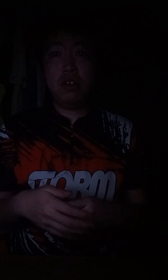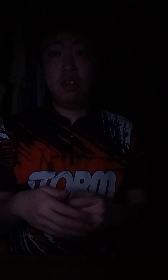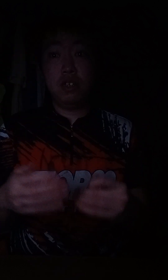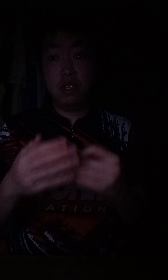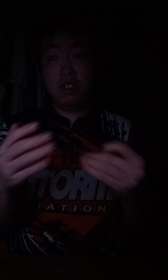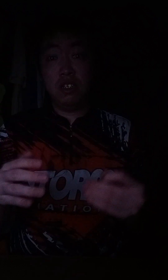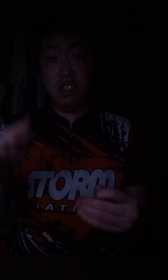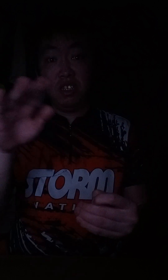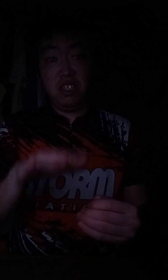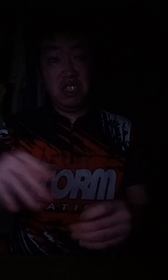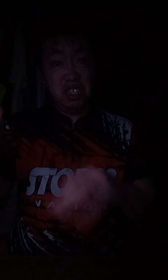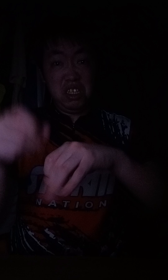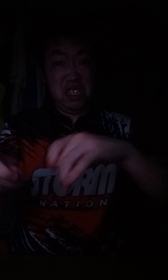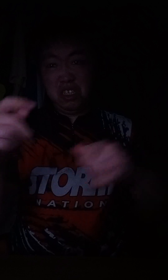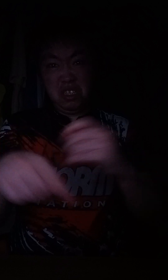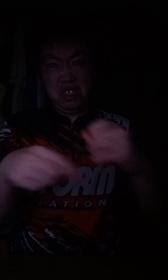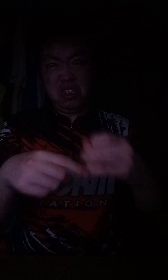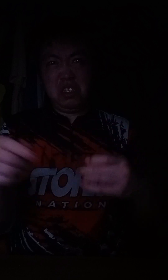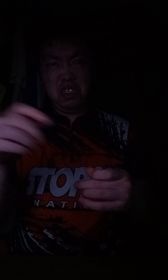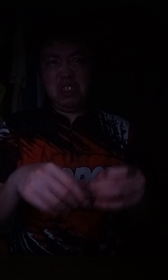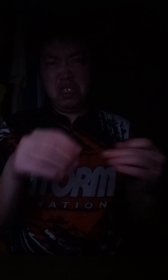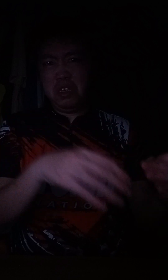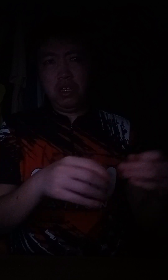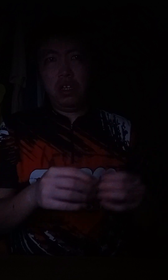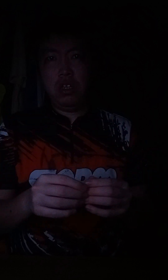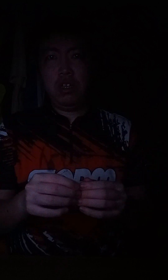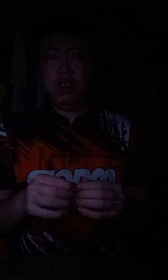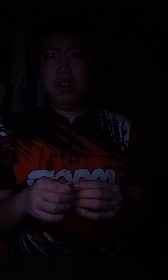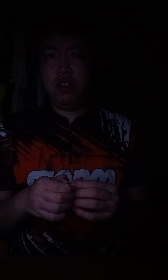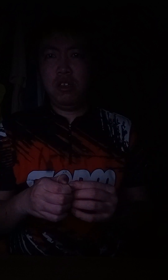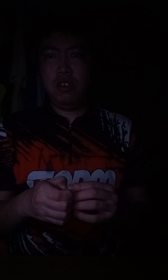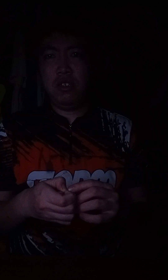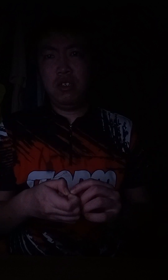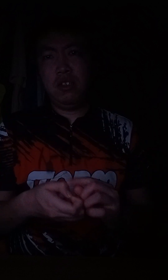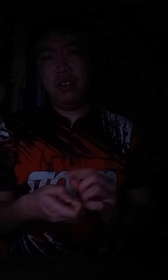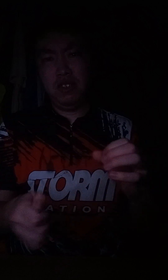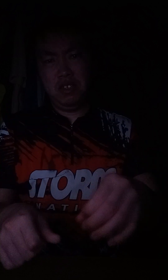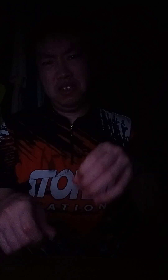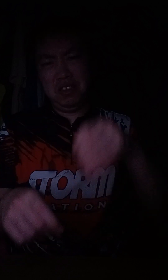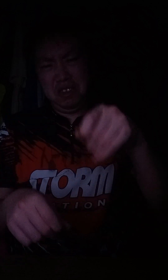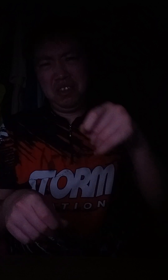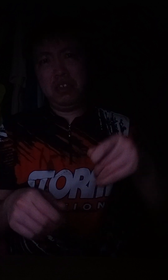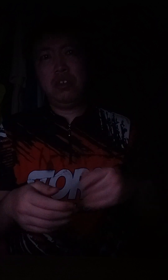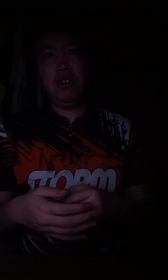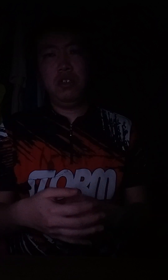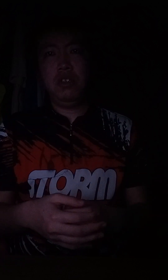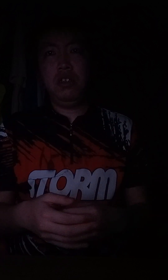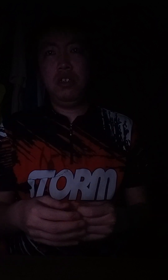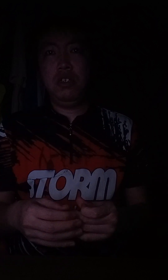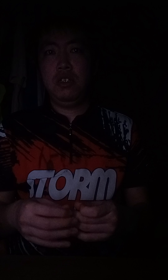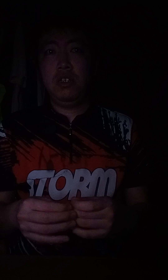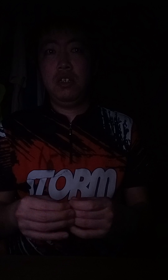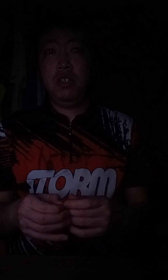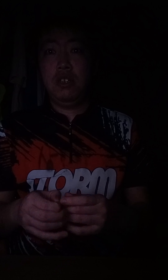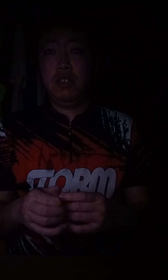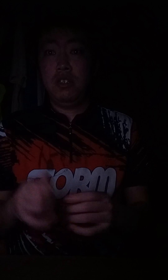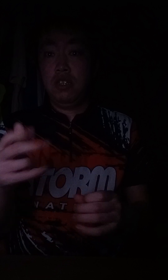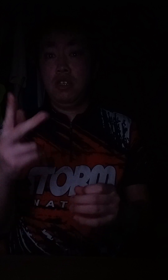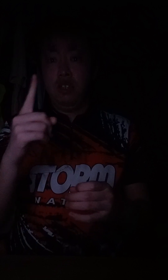풀어갖고 막히고 나가다가 계속 막히는 거예요. 또 손님들 달라붙으면 다 청소해야 되니까. 거의 30분에 한 번씩